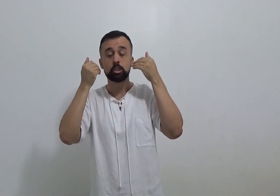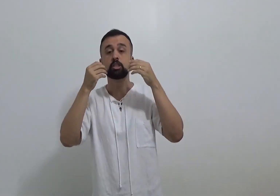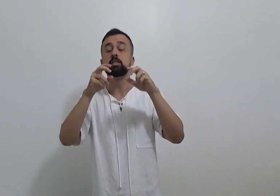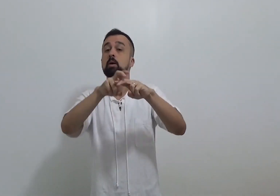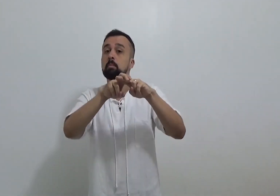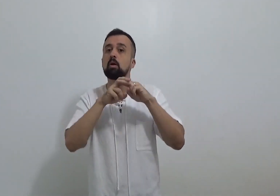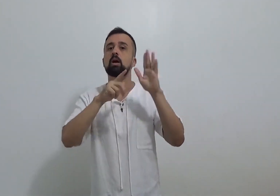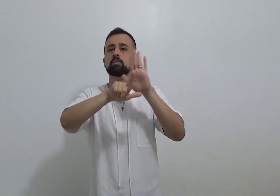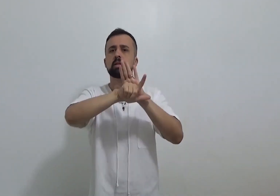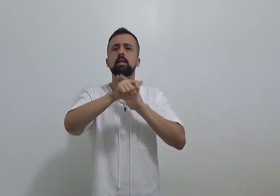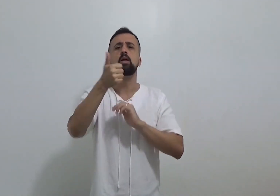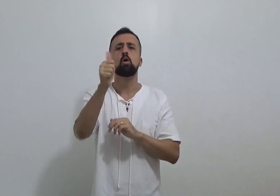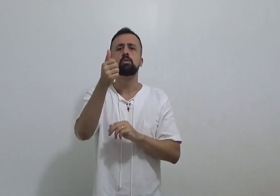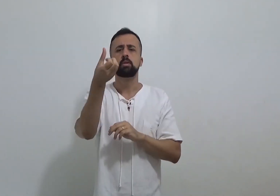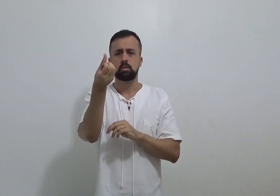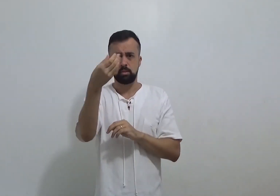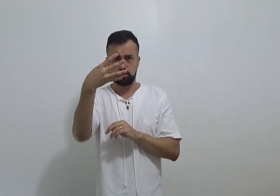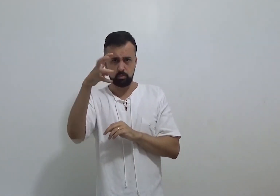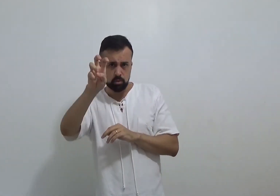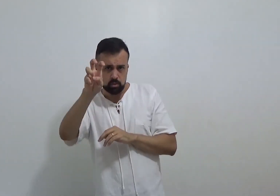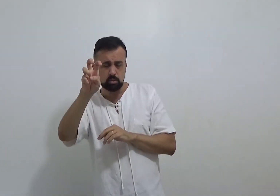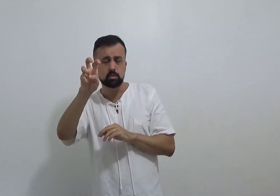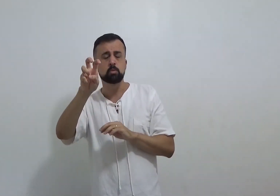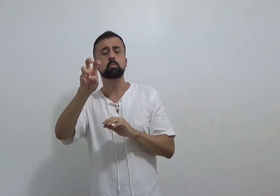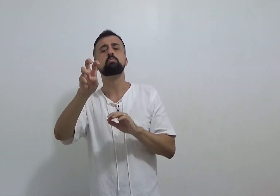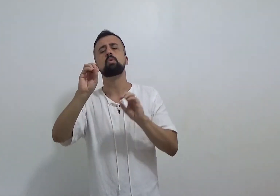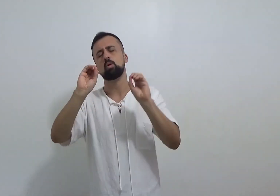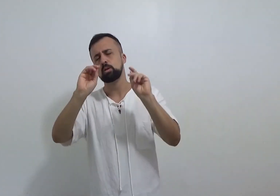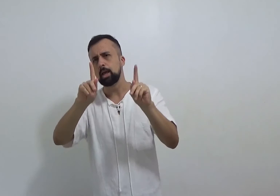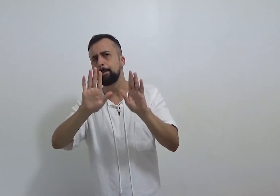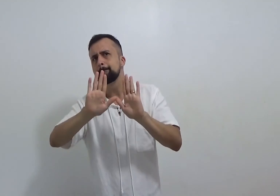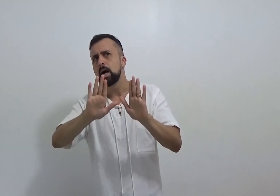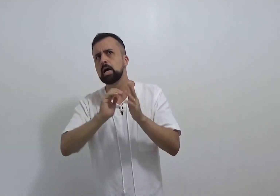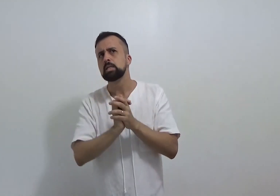indígena, por conta da Lei 11.645.